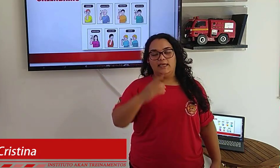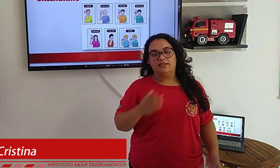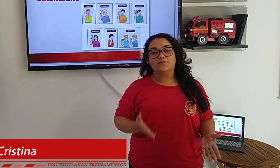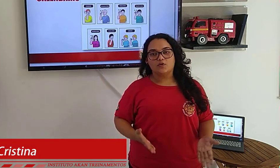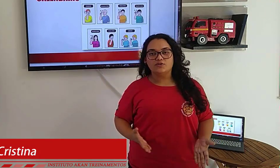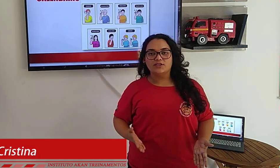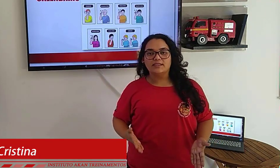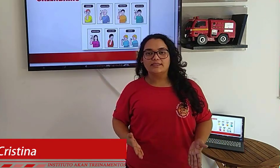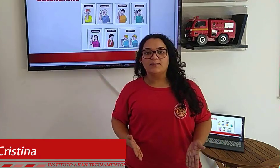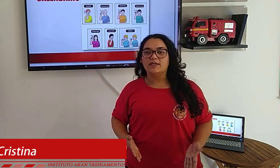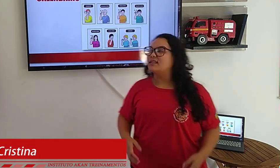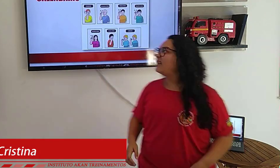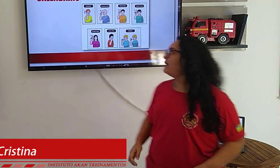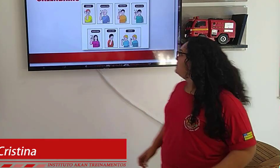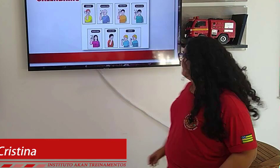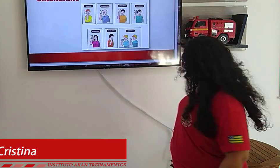Esses foram os dias da semana, tá?